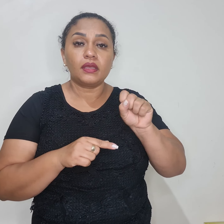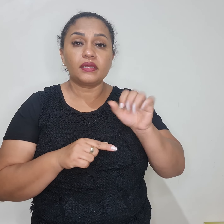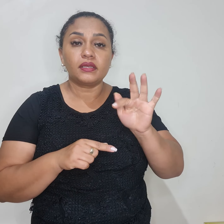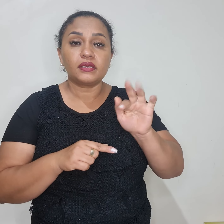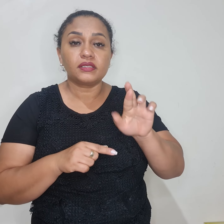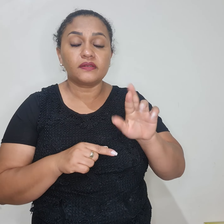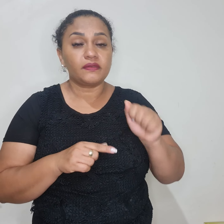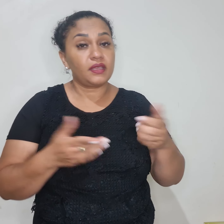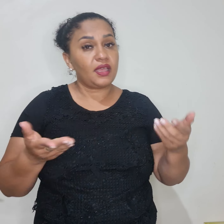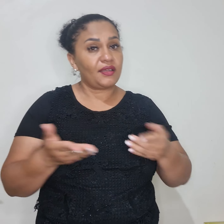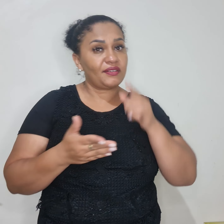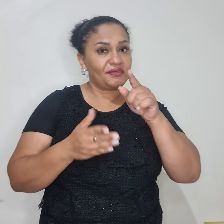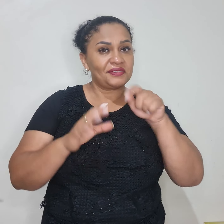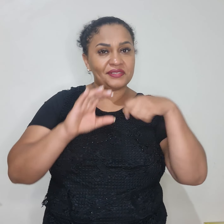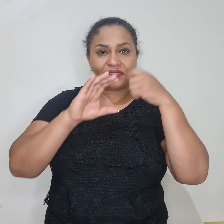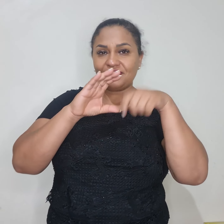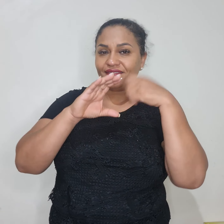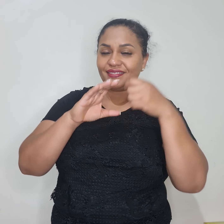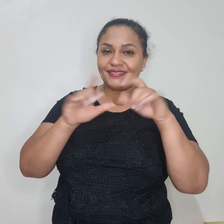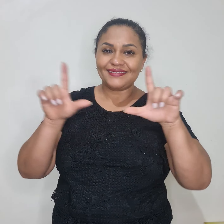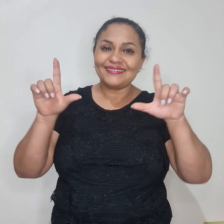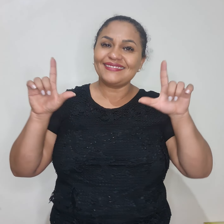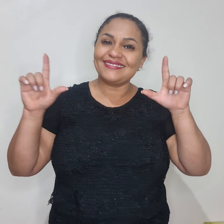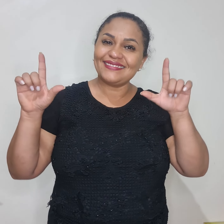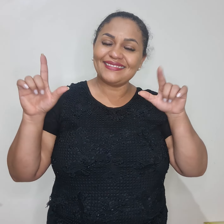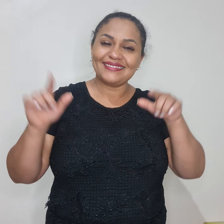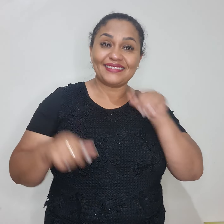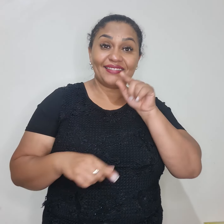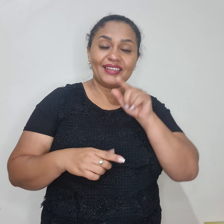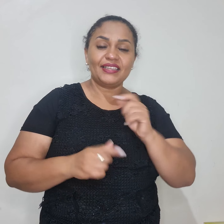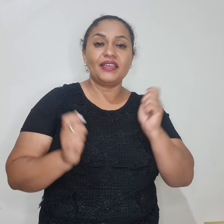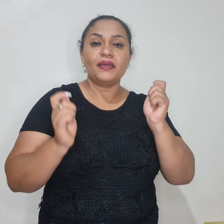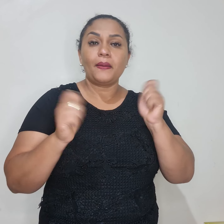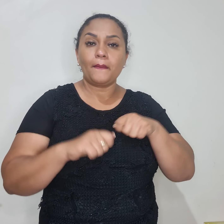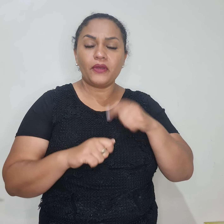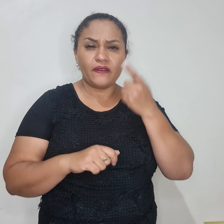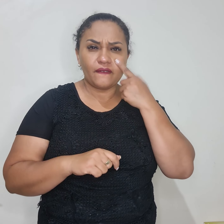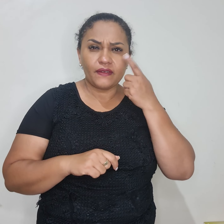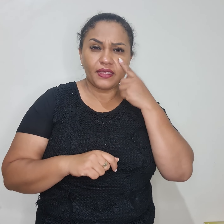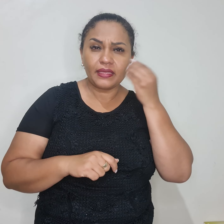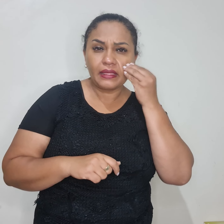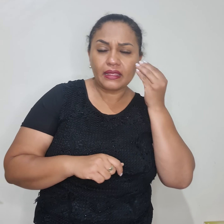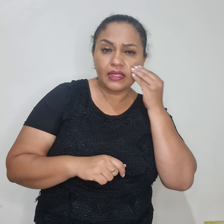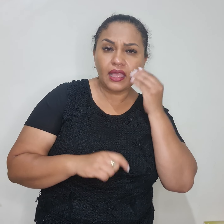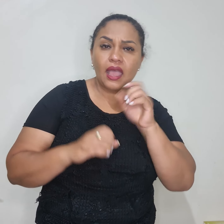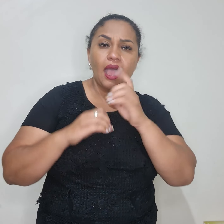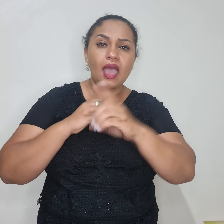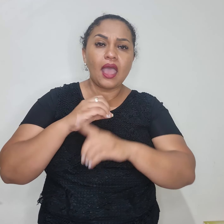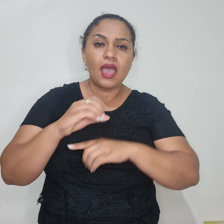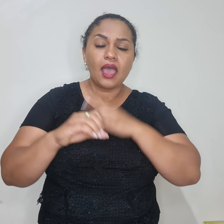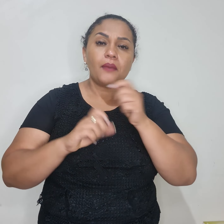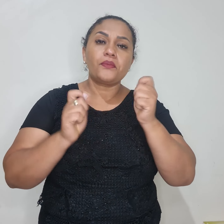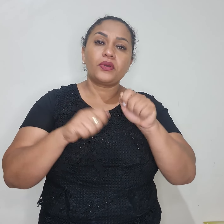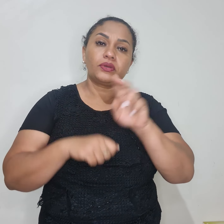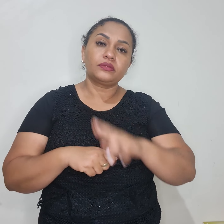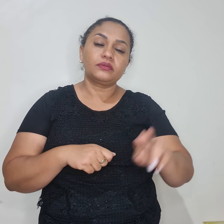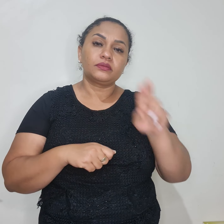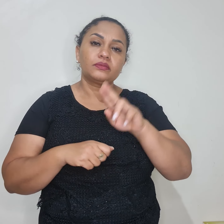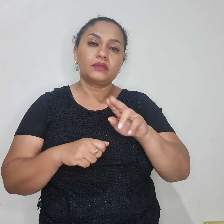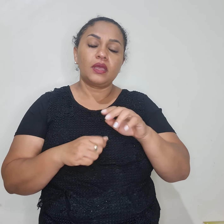Chegou a sua vez de aparecer na TV. Que tal construir os modelos atômicos? Você pode utilizar massinha de modelar, papel,